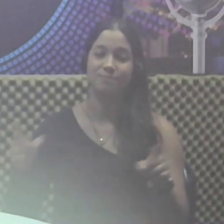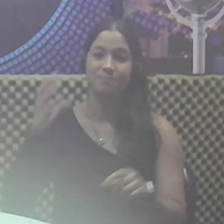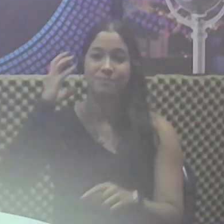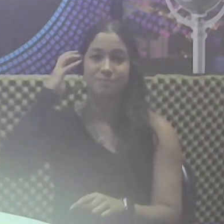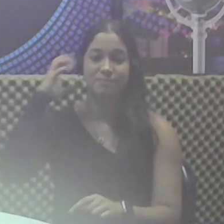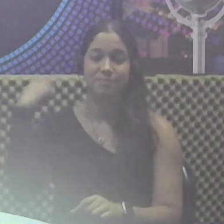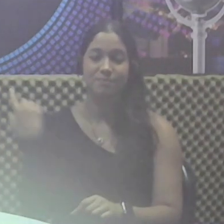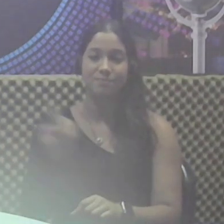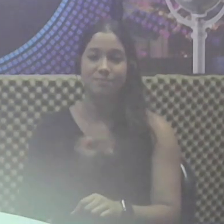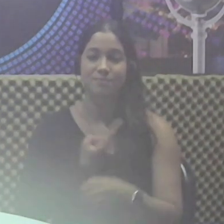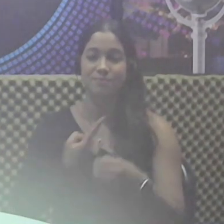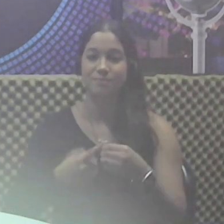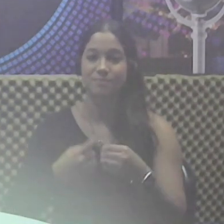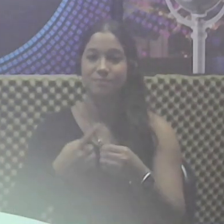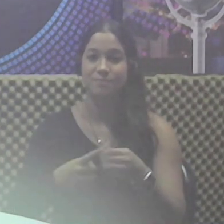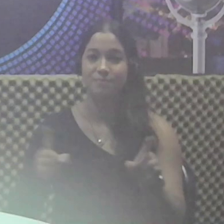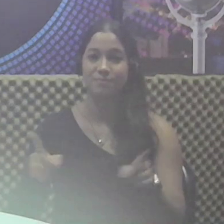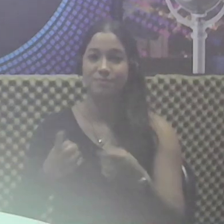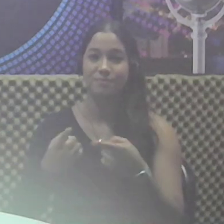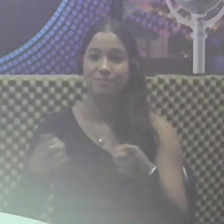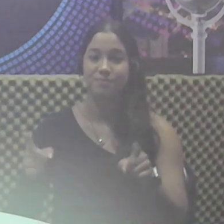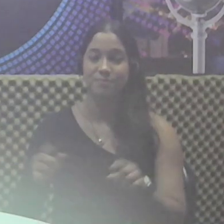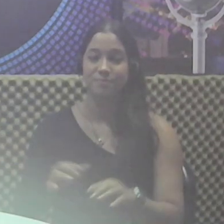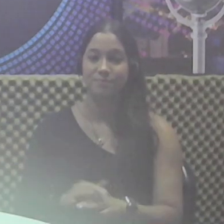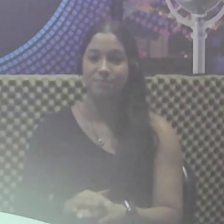Rádio Nossa Cidade.